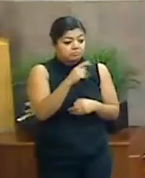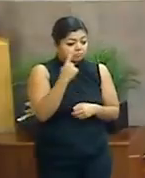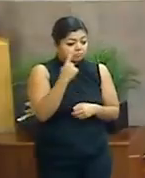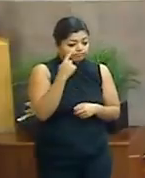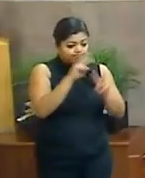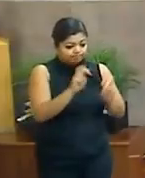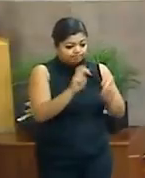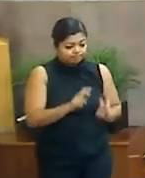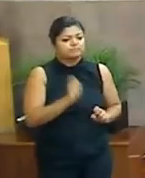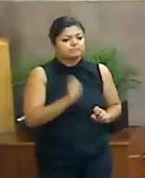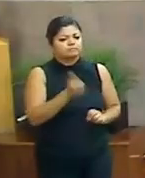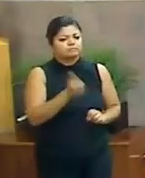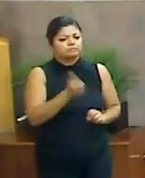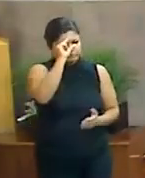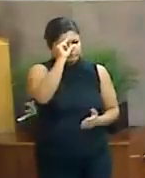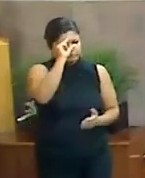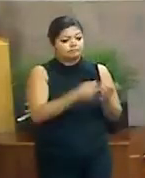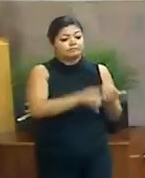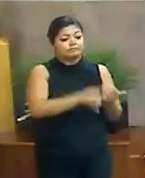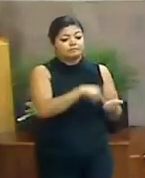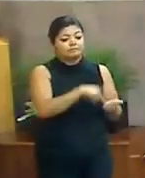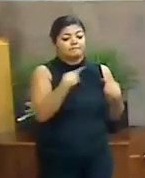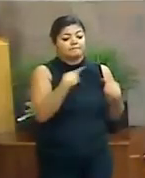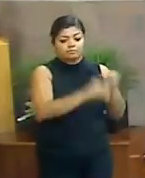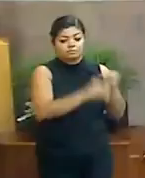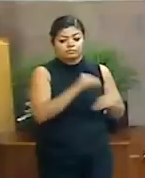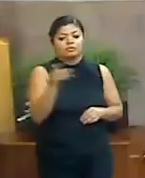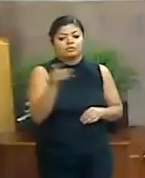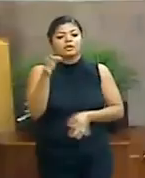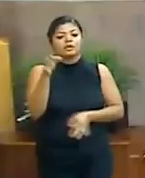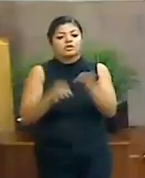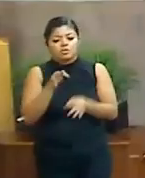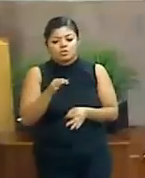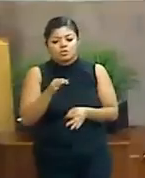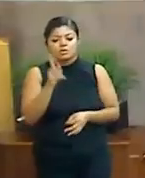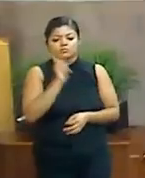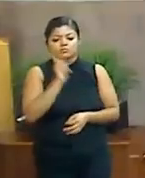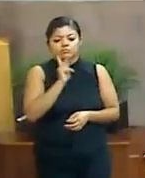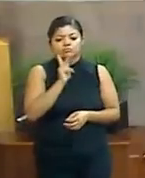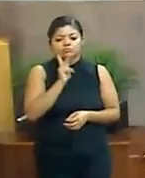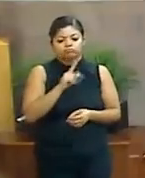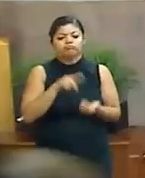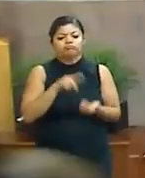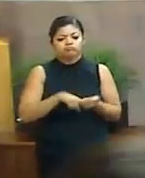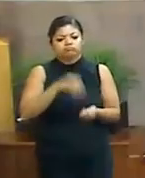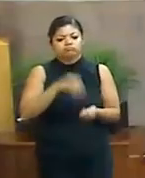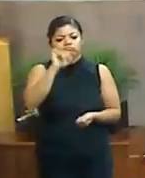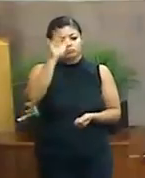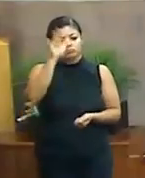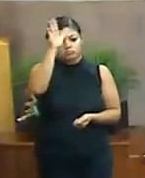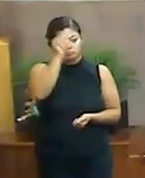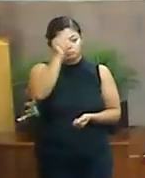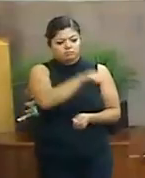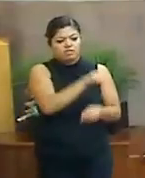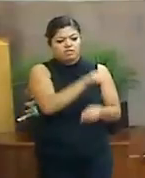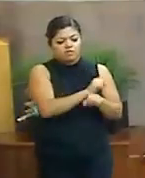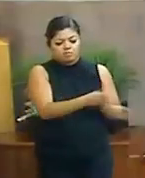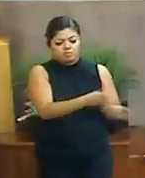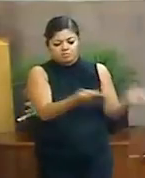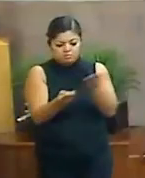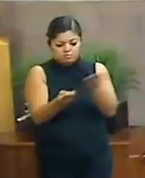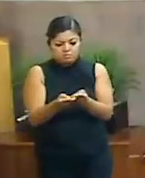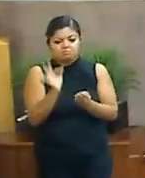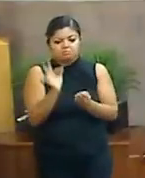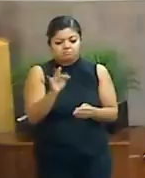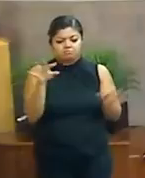tesis relevante a que alude el promovente el tribunal local si tomó en consideración en la sentencia el contenido del citado informe circunstancial